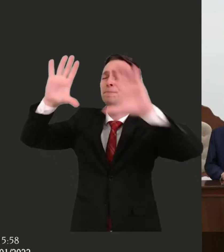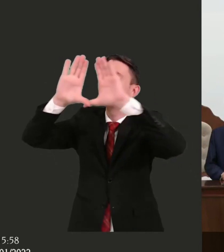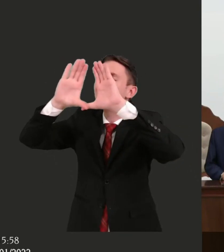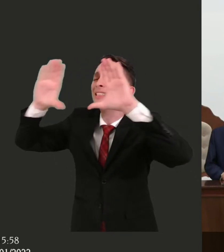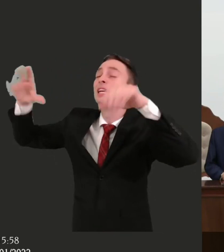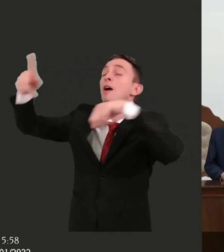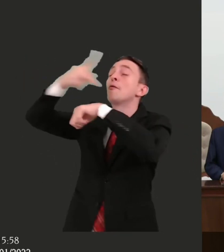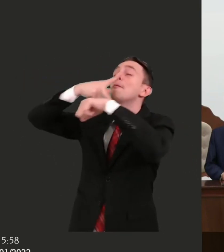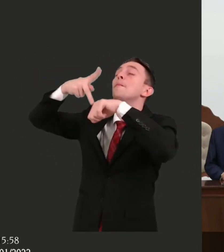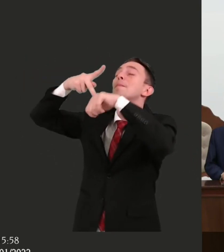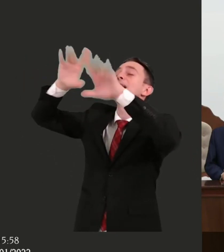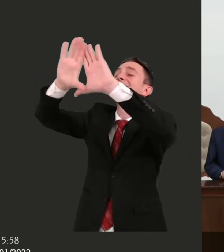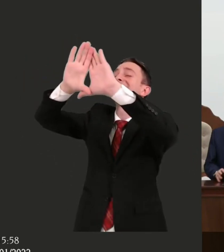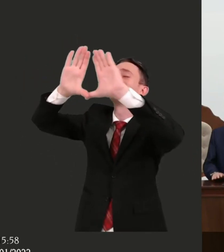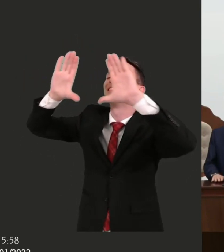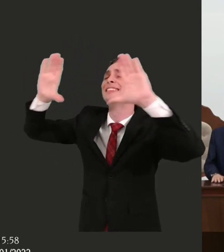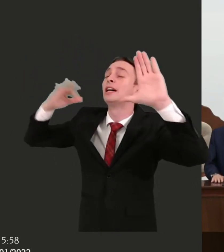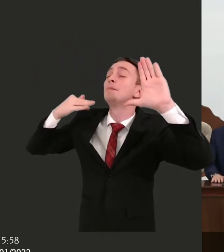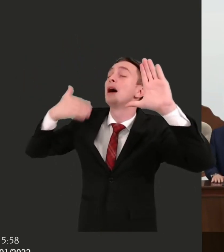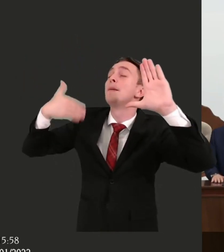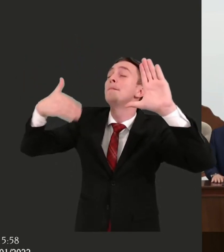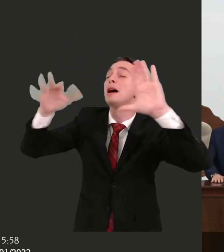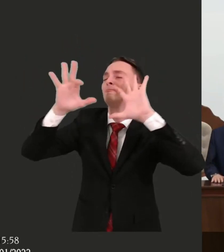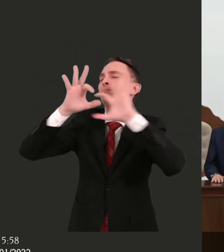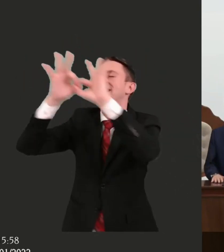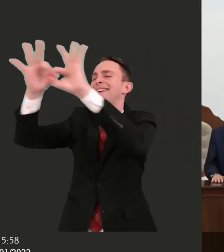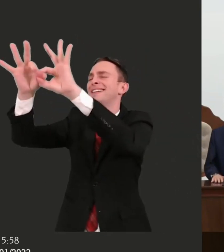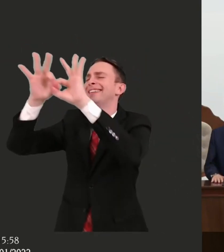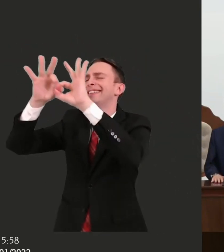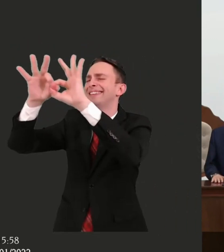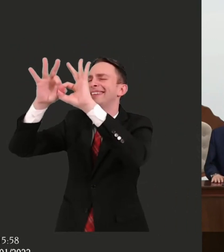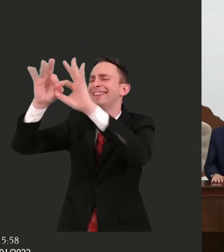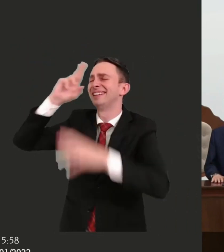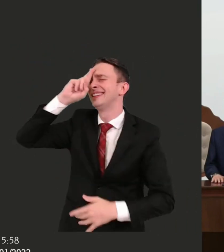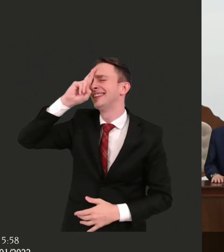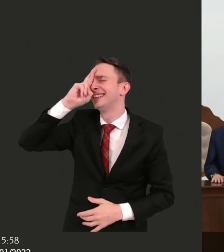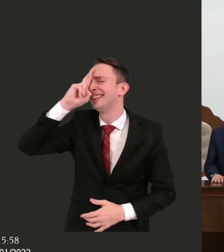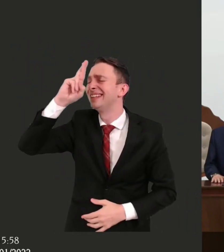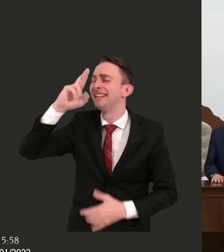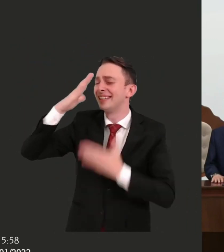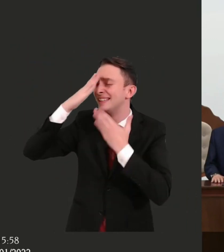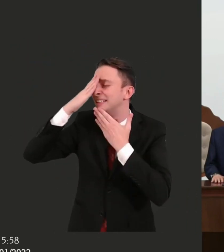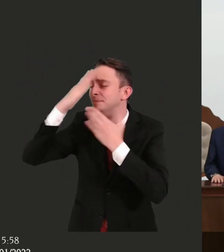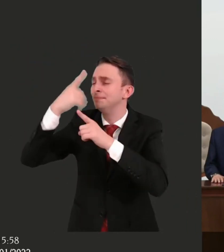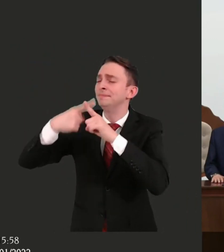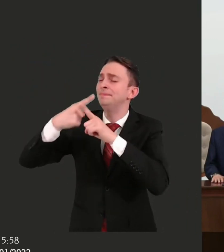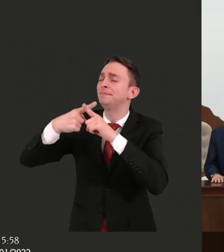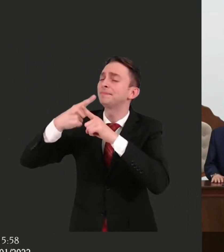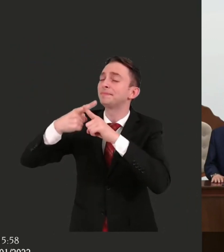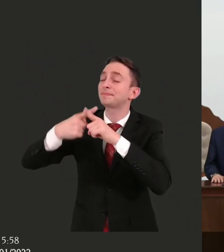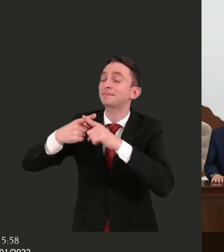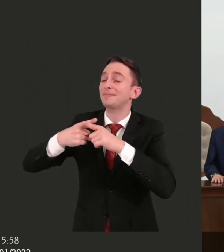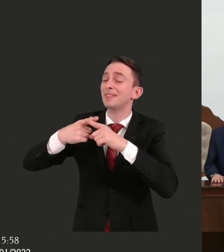tarde revestir daquilo que é do céu, Senhor, nos derramando sobre nós as tuas virtudes, o